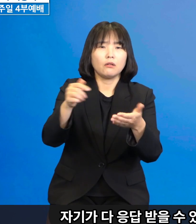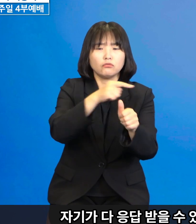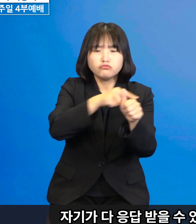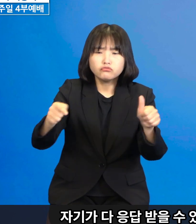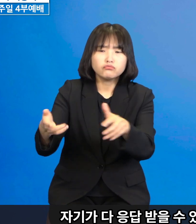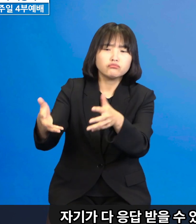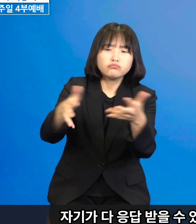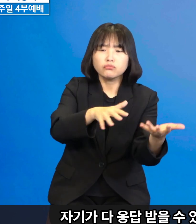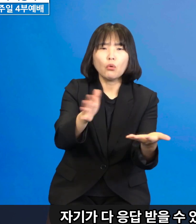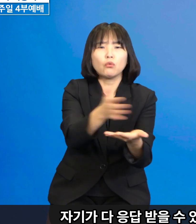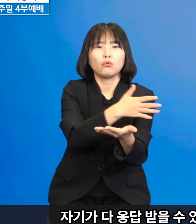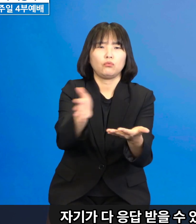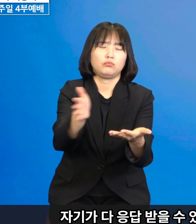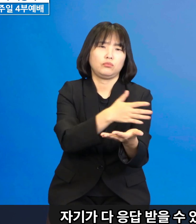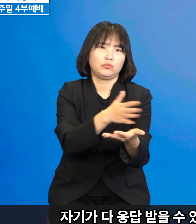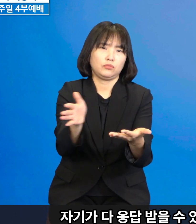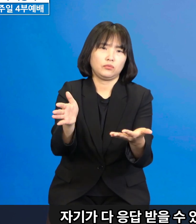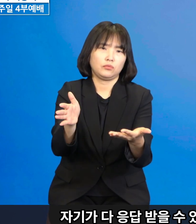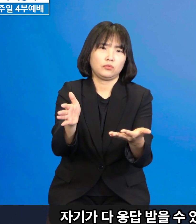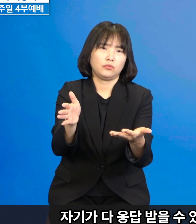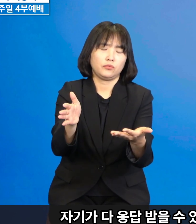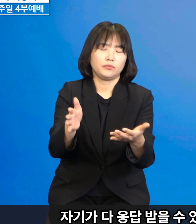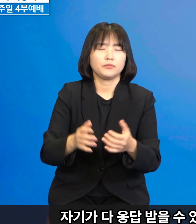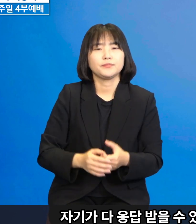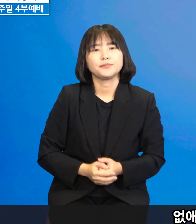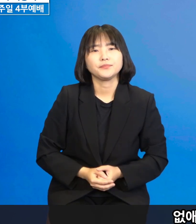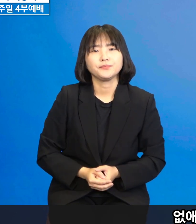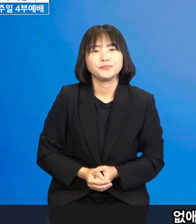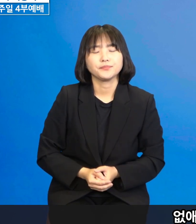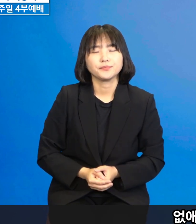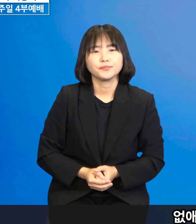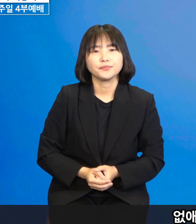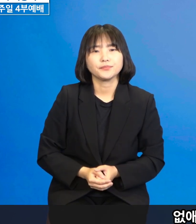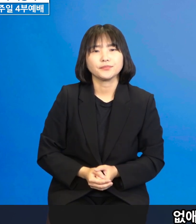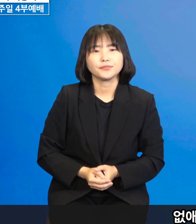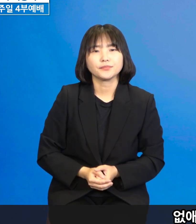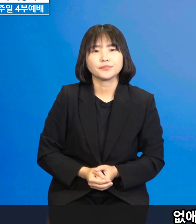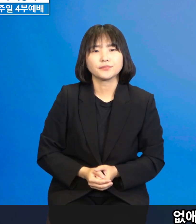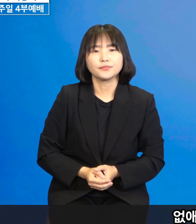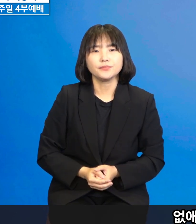자기가 다 응답받을 수 있는 통로를 다 차단해 버렸어요. 없애버렸어요.